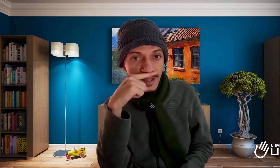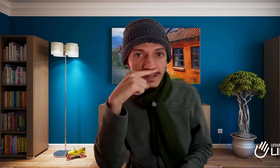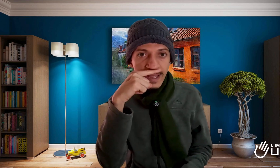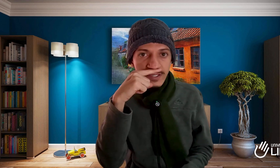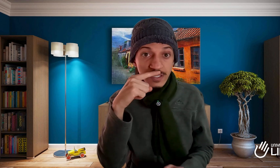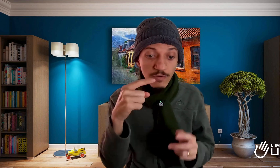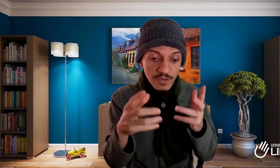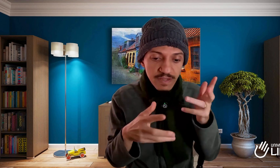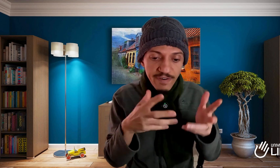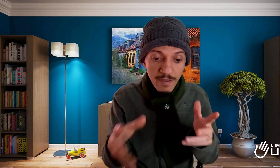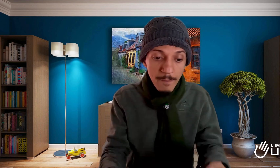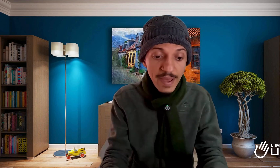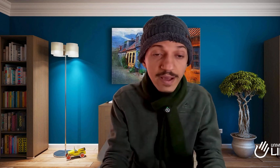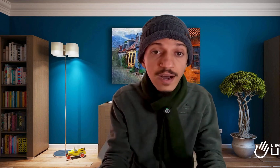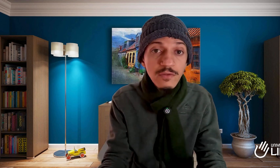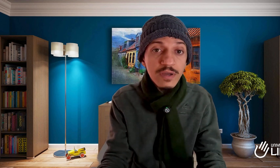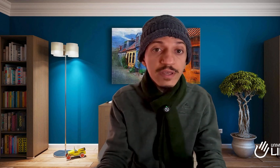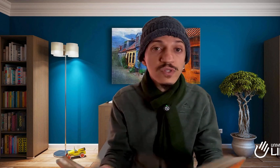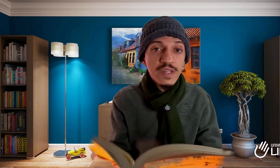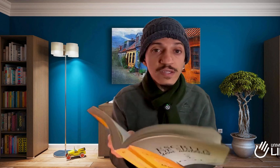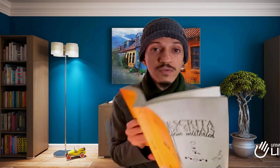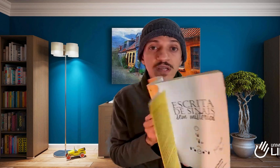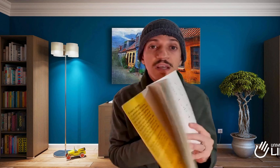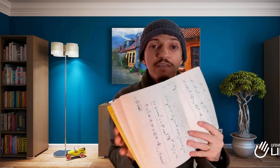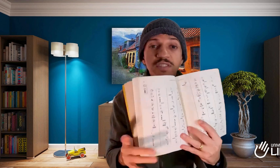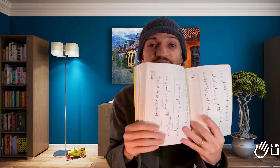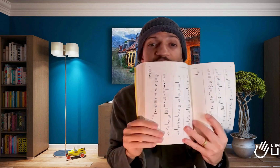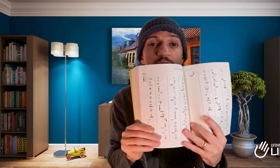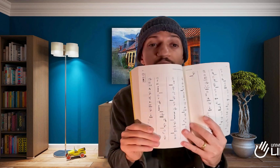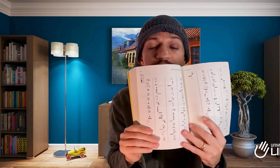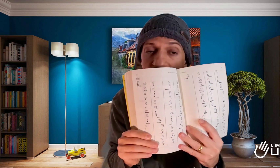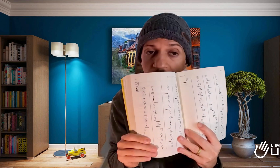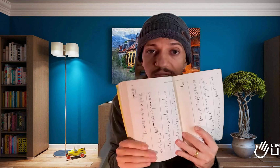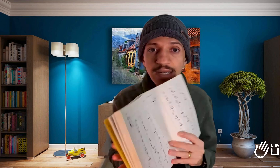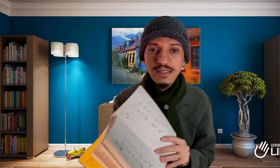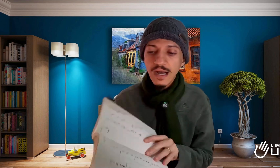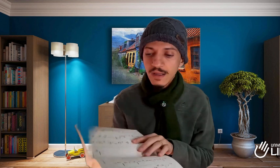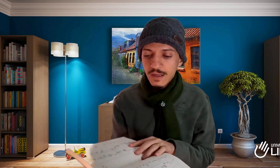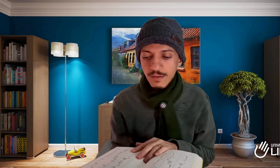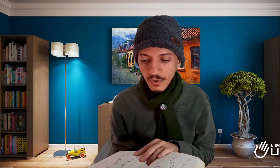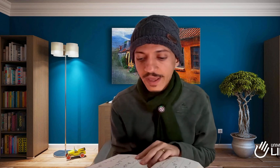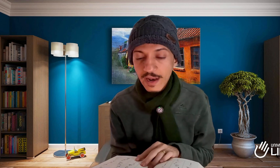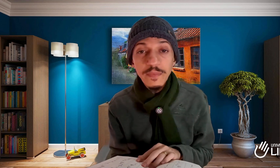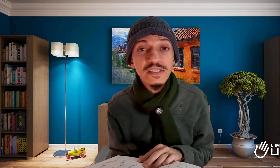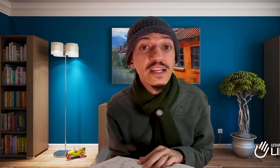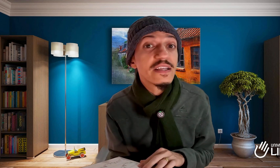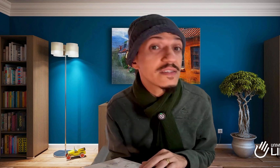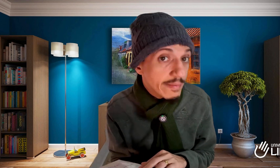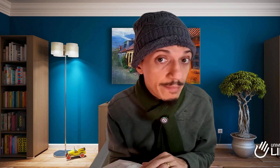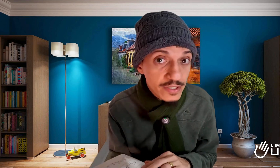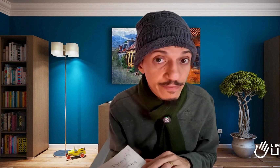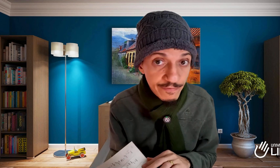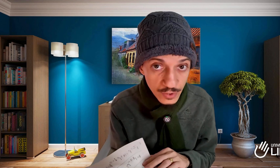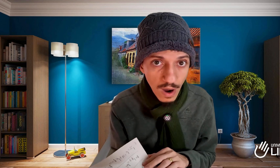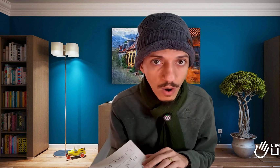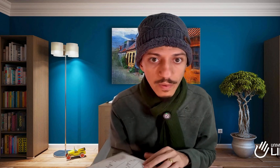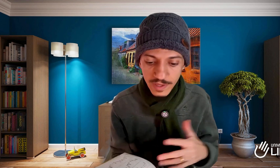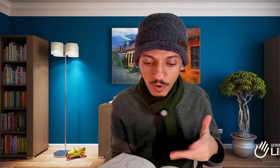Entende? Então você vai pegando aqui os textos e você já vai conseguindo sinalizar, porque ela é uma escrita extremamente visual. Então é uma